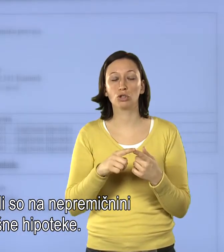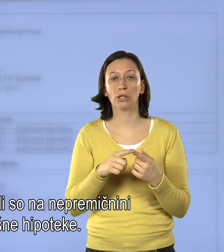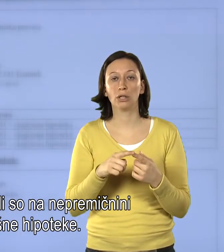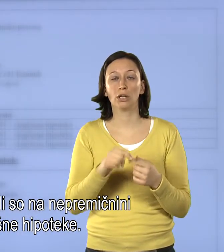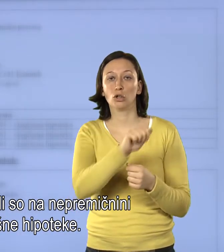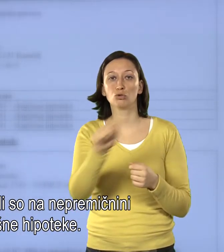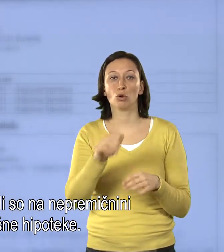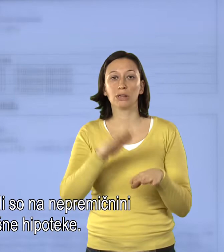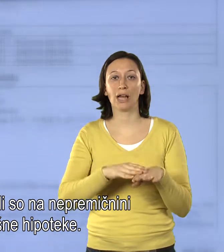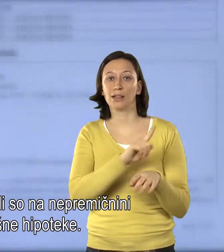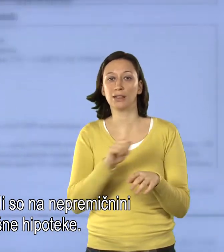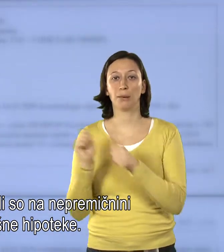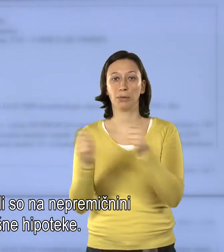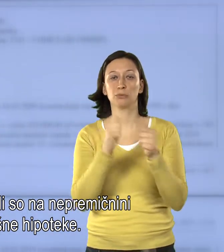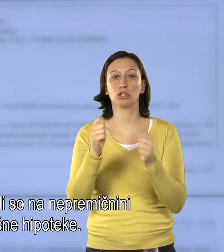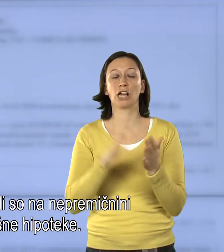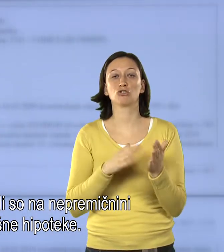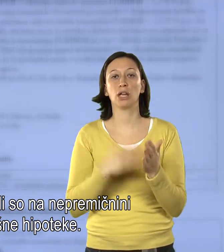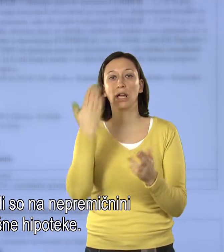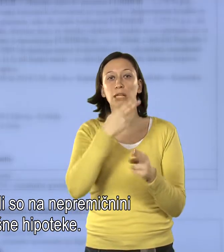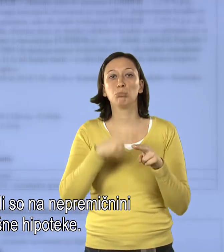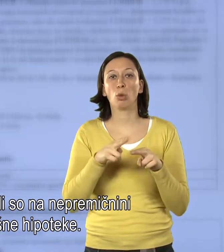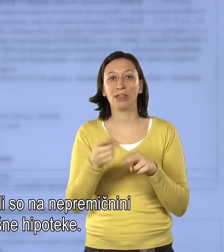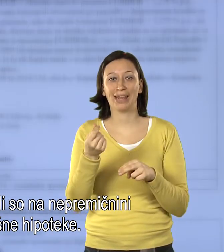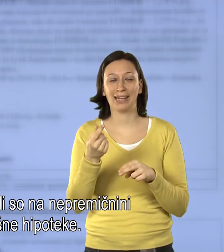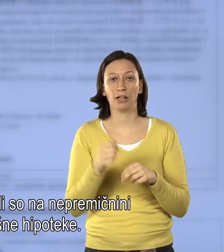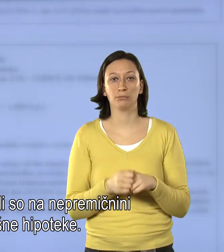vidimo, če so na nepremičnini kakšne hipoteke.